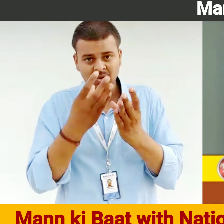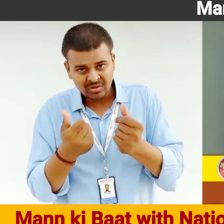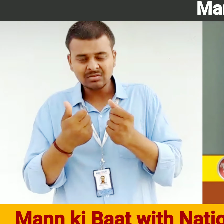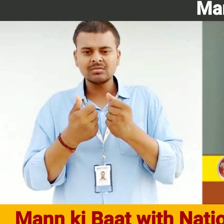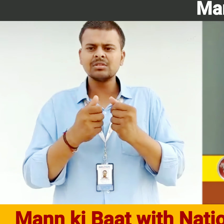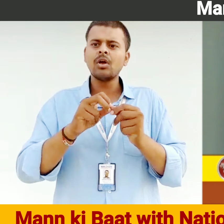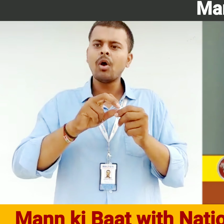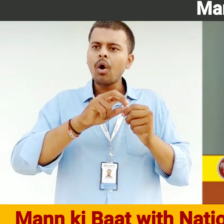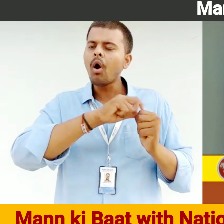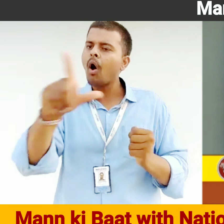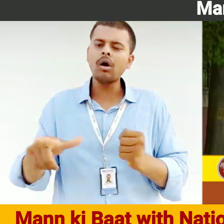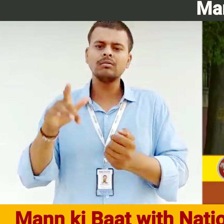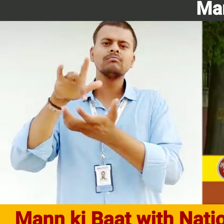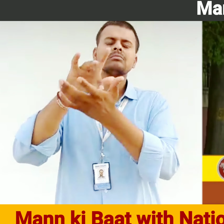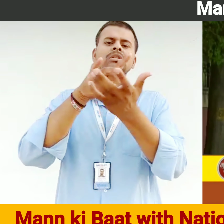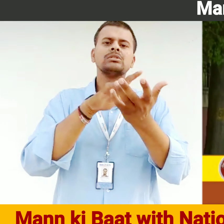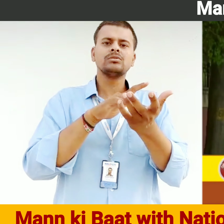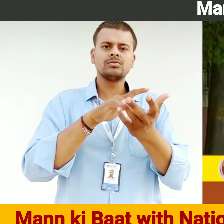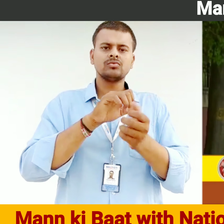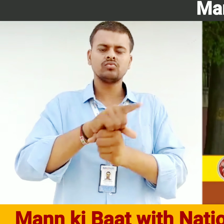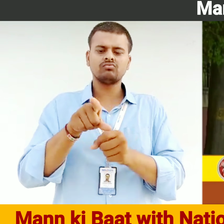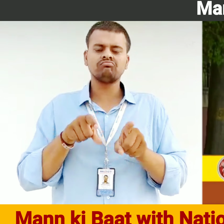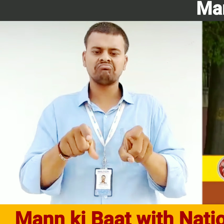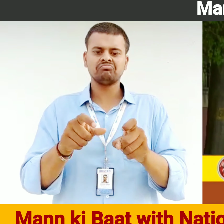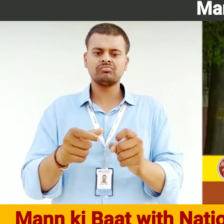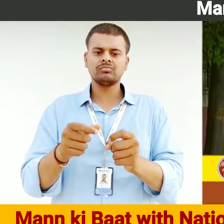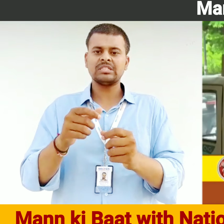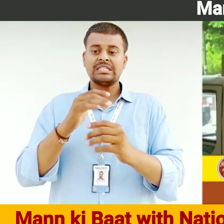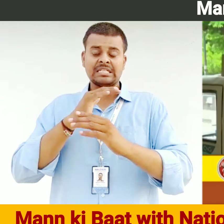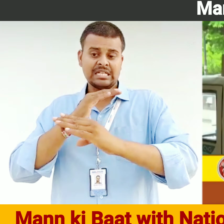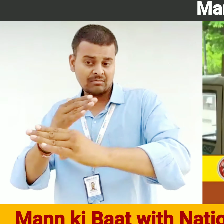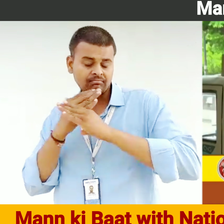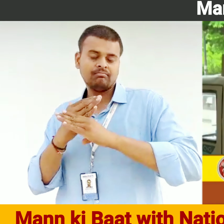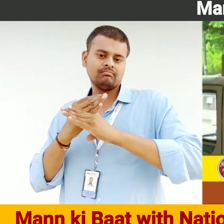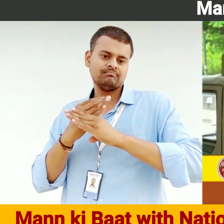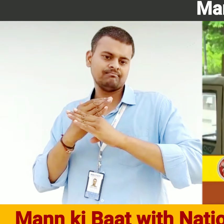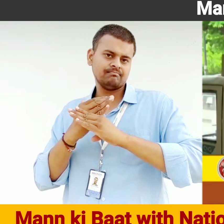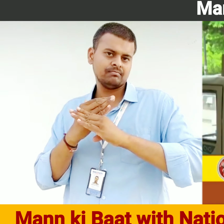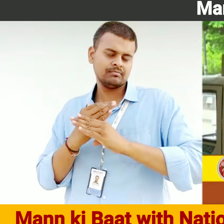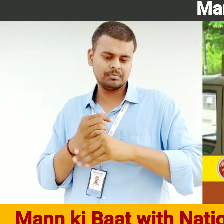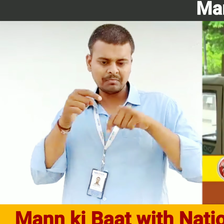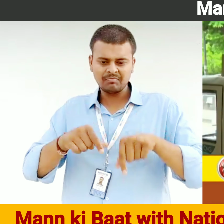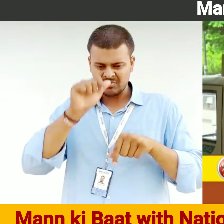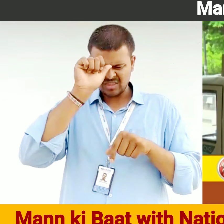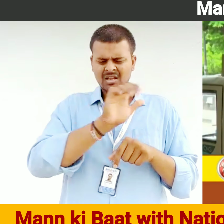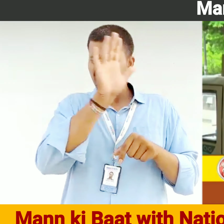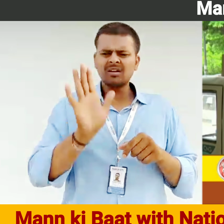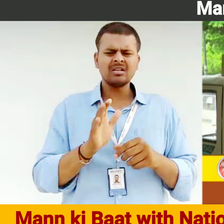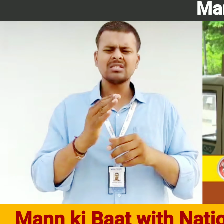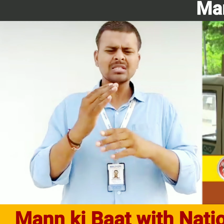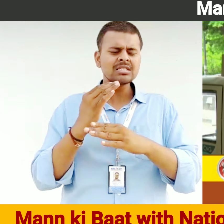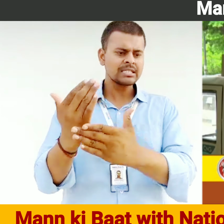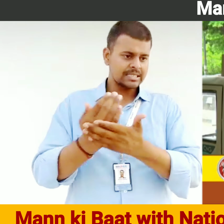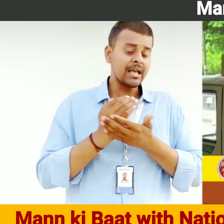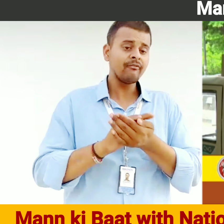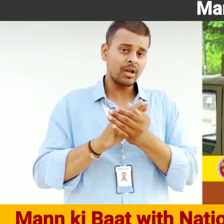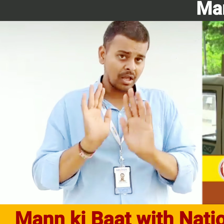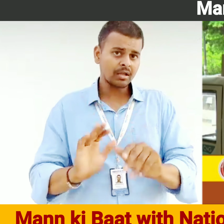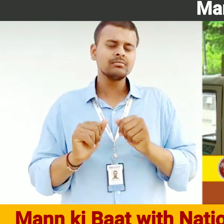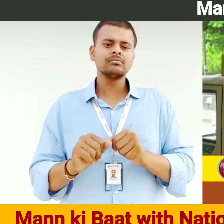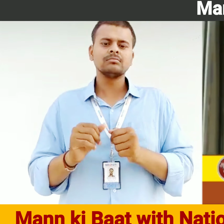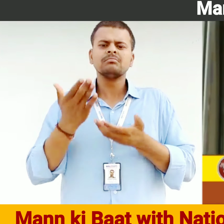नहीं है। हमारे देश में भी कोई वर्ग ऐसा नहीं है जो कठिनाई में न हो, परेशानी